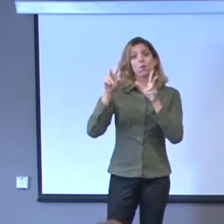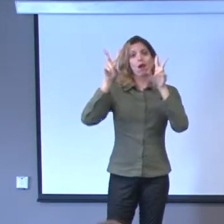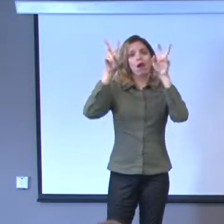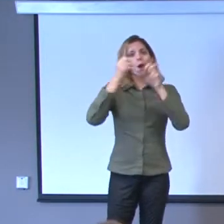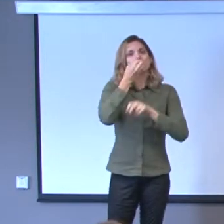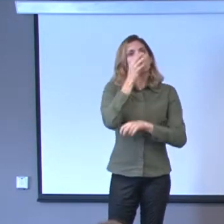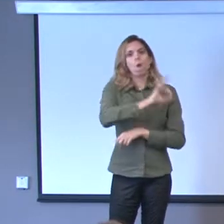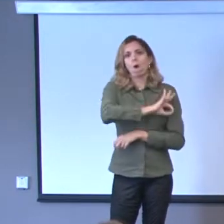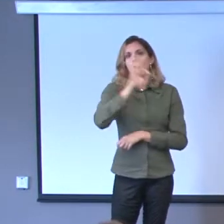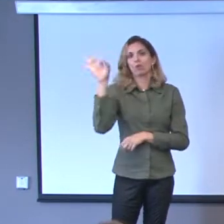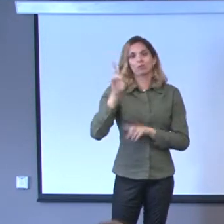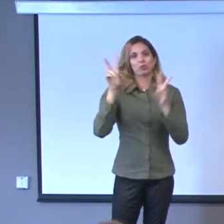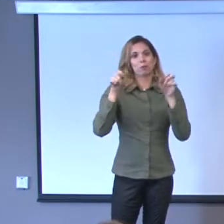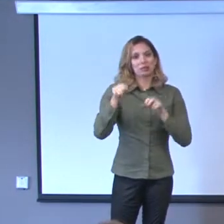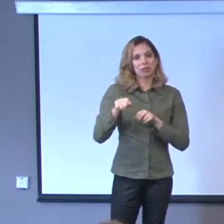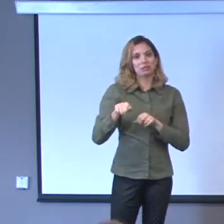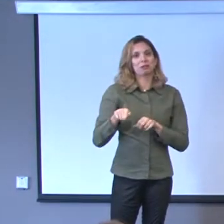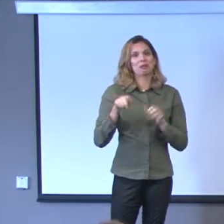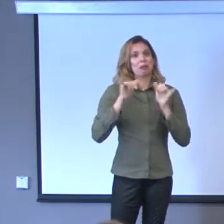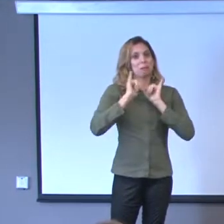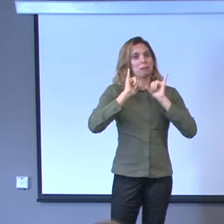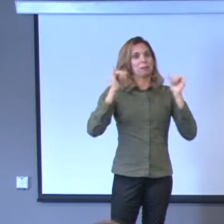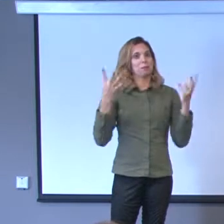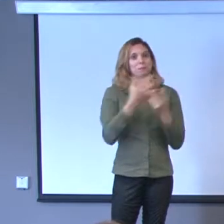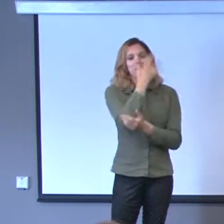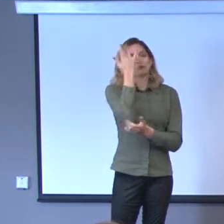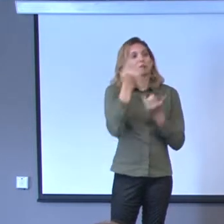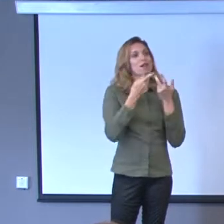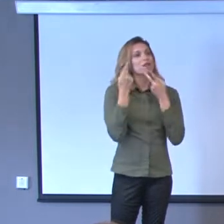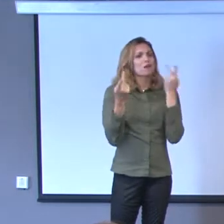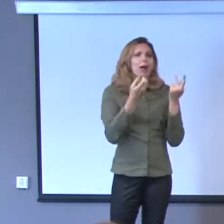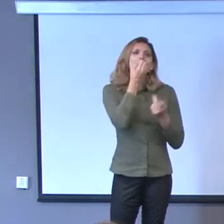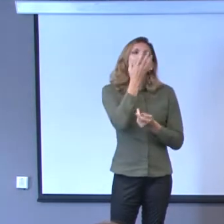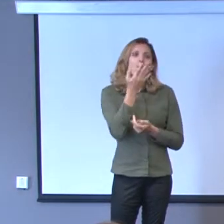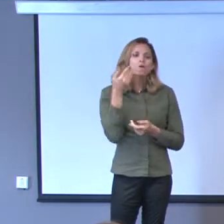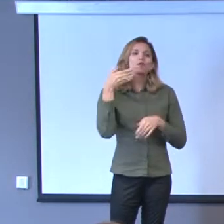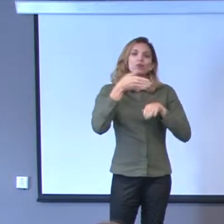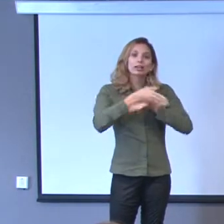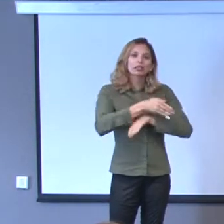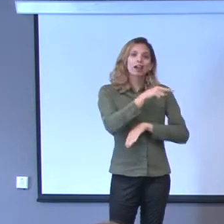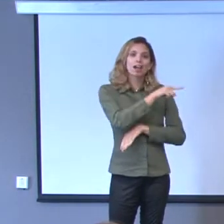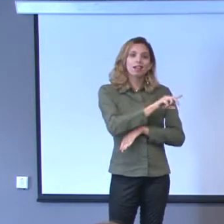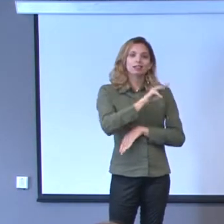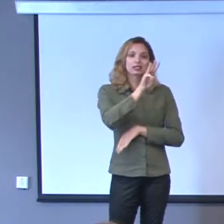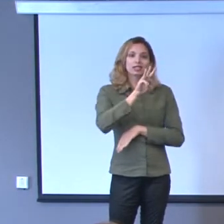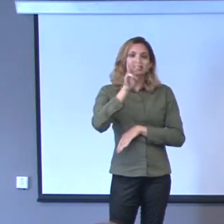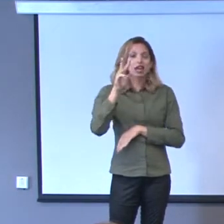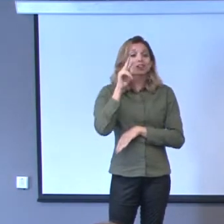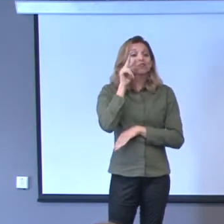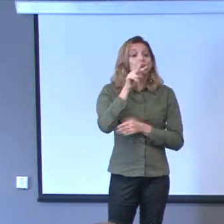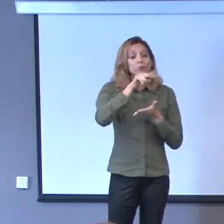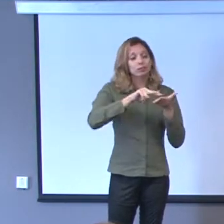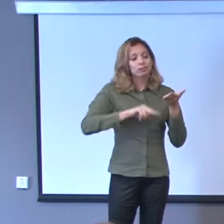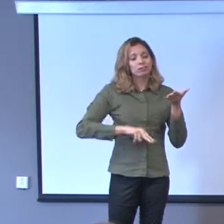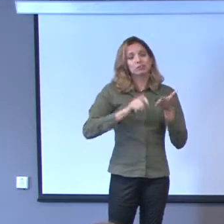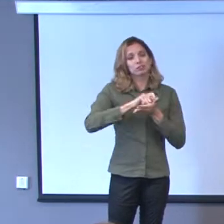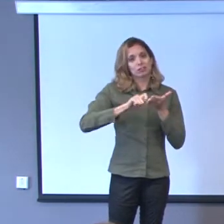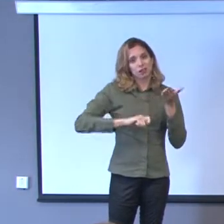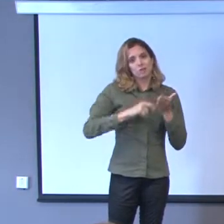teve a deu o que chance de falar. ler. Aham. Vale a pena entrar na página do Jairo e ler o artigo que ele escreveu sobre esse